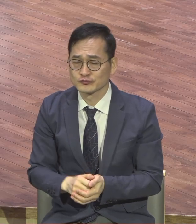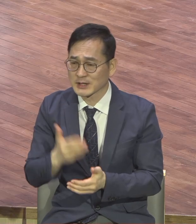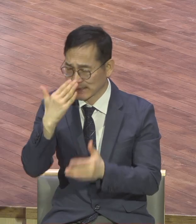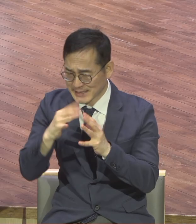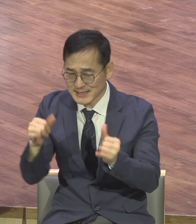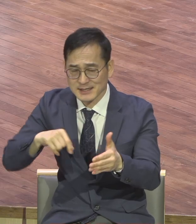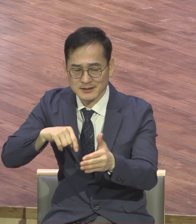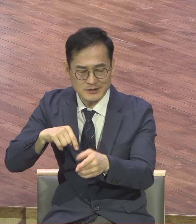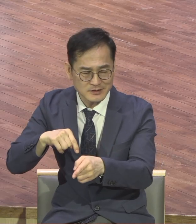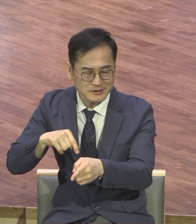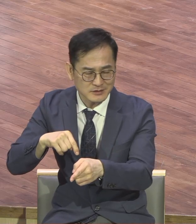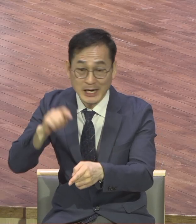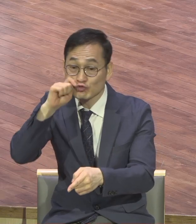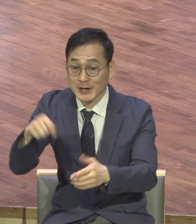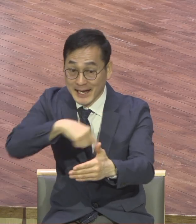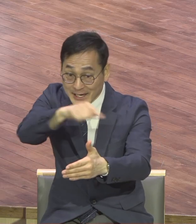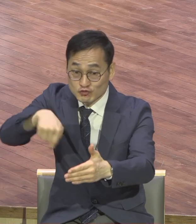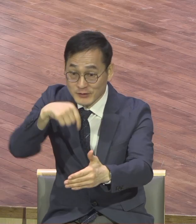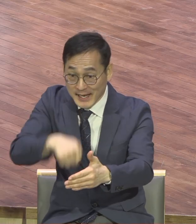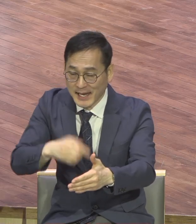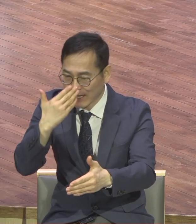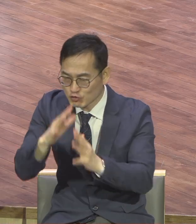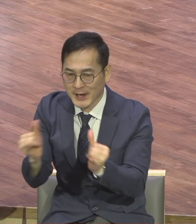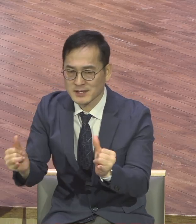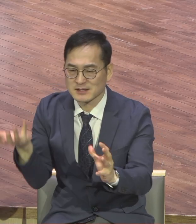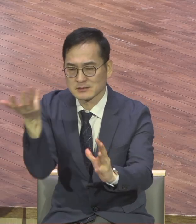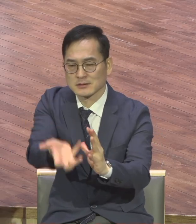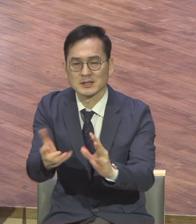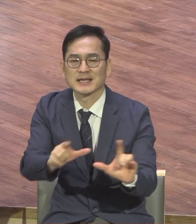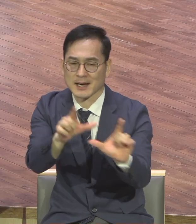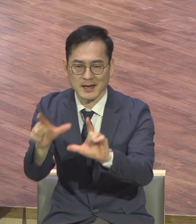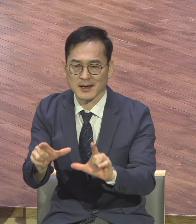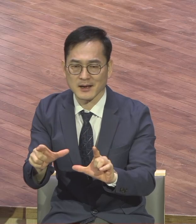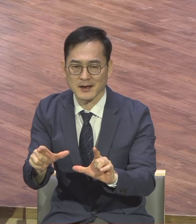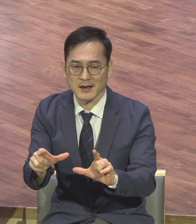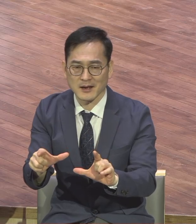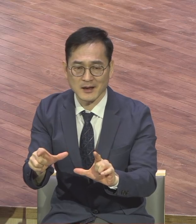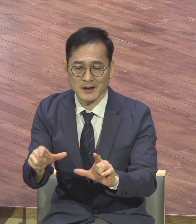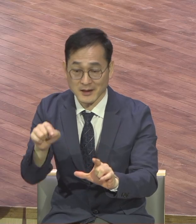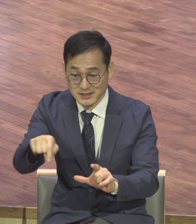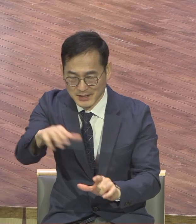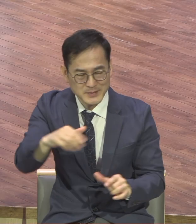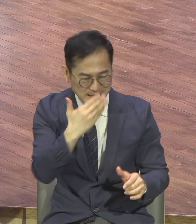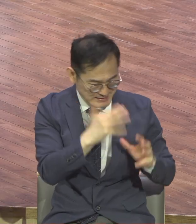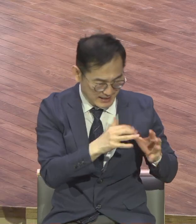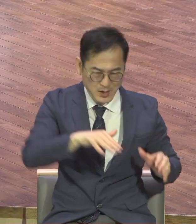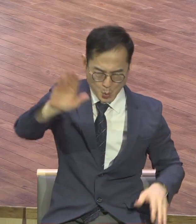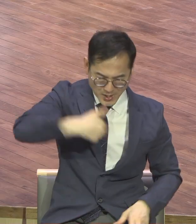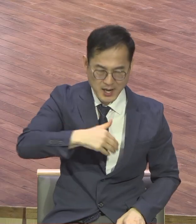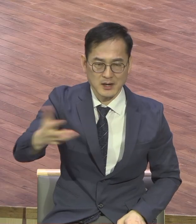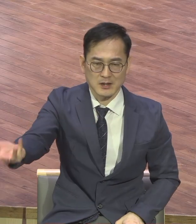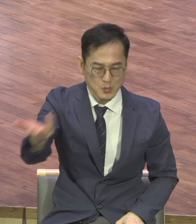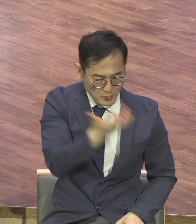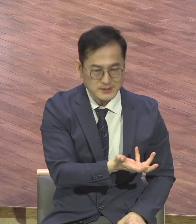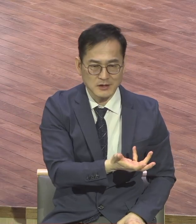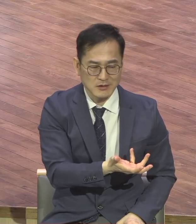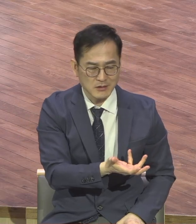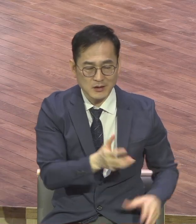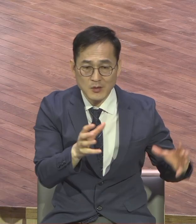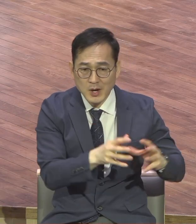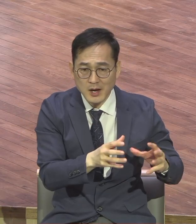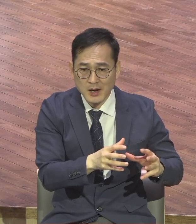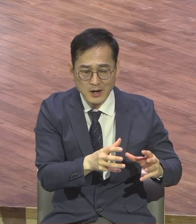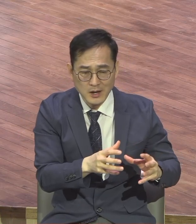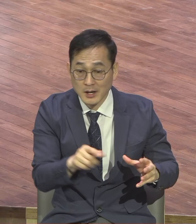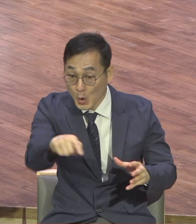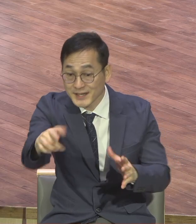많아요. 유럽으로 다 흩어졌기 때문에 그들을 전부 다 이스라엘에다 불렀어요. 그래가지고 이스라엘이 지금 어떻게 됐냐? 그 러시아 사람들이